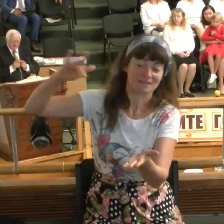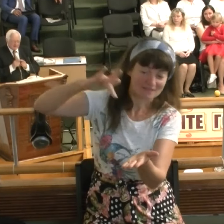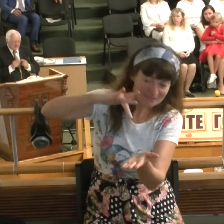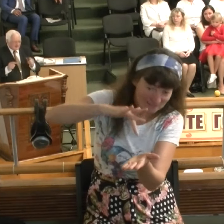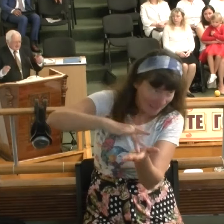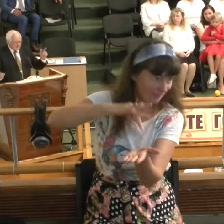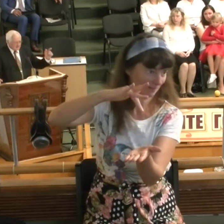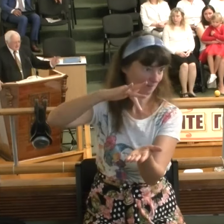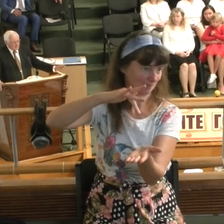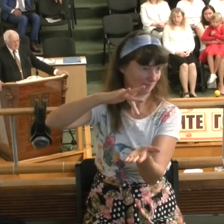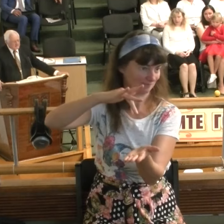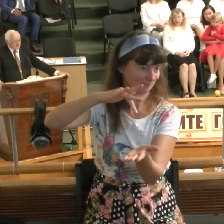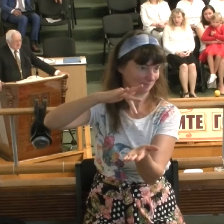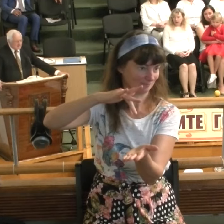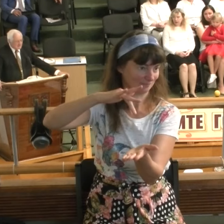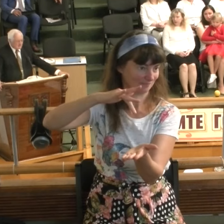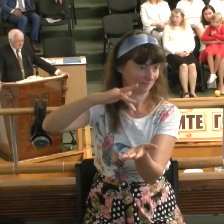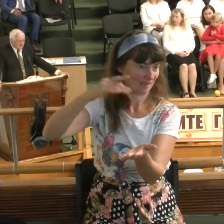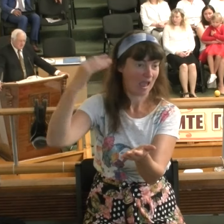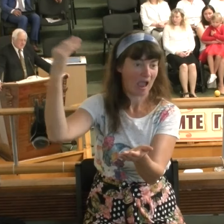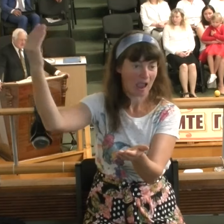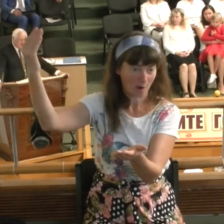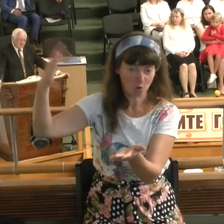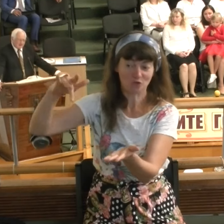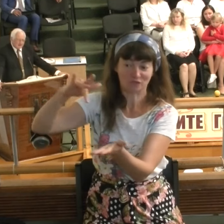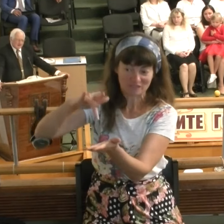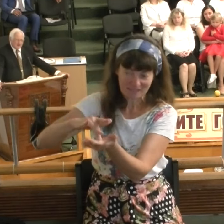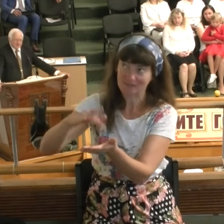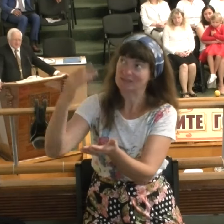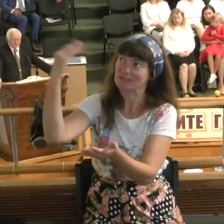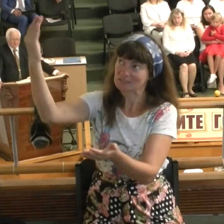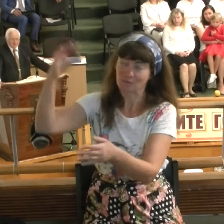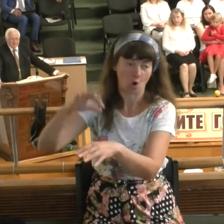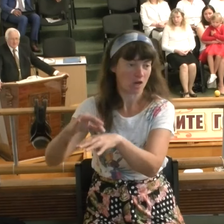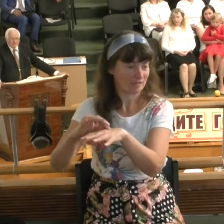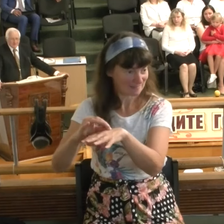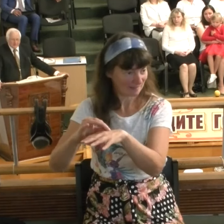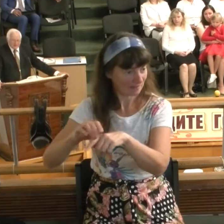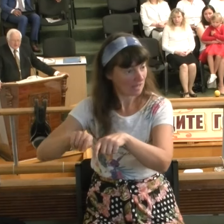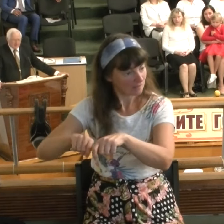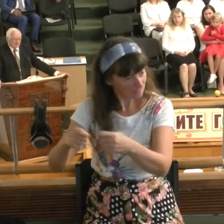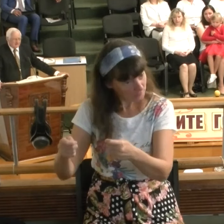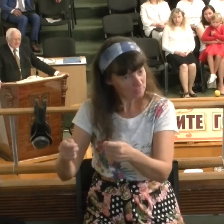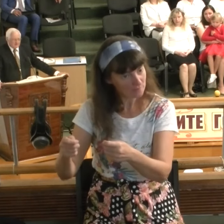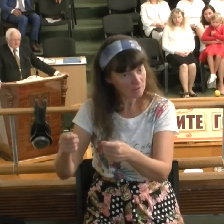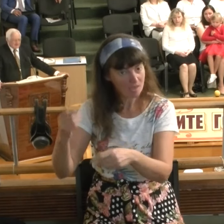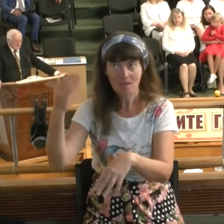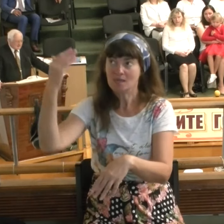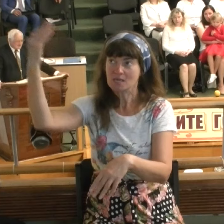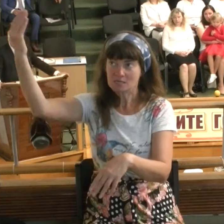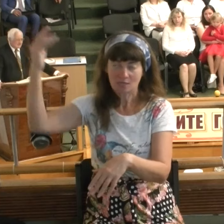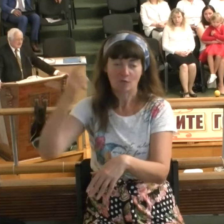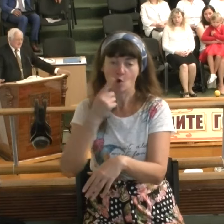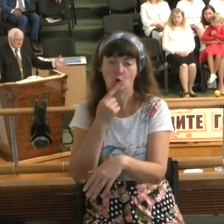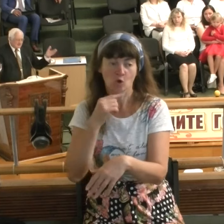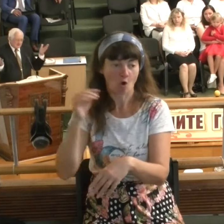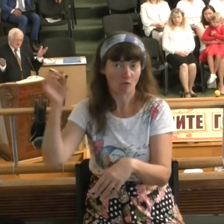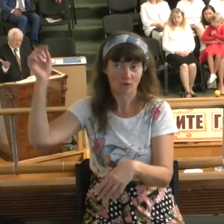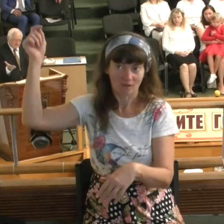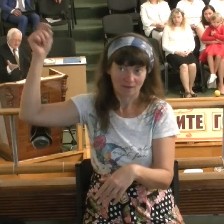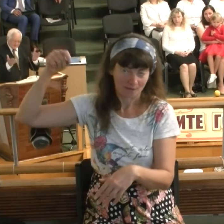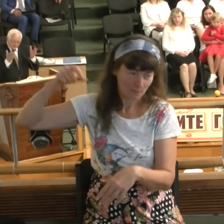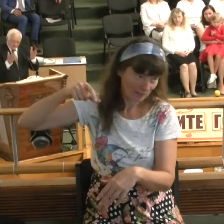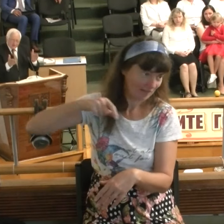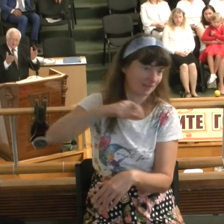крест. Его тело ломимое, Его кровь пролитая, потому что именно это и